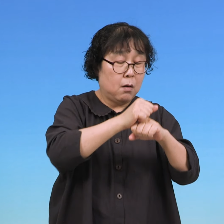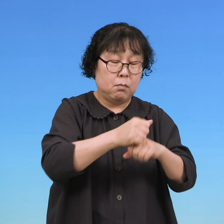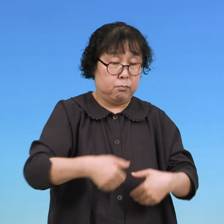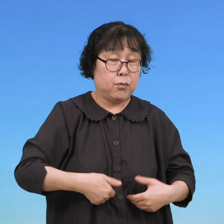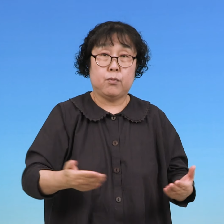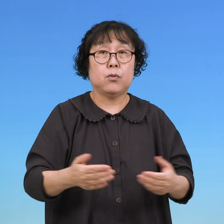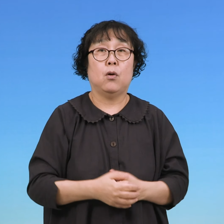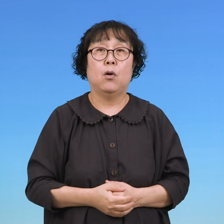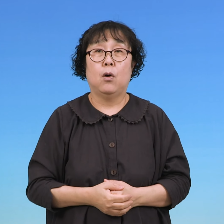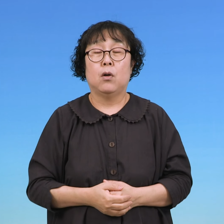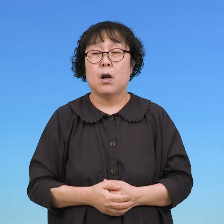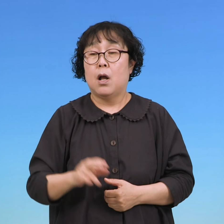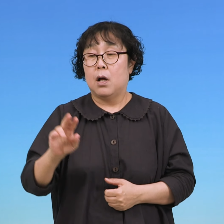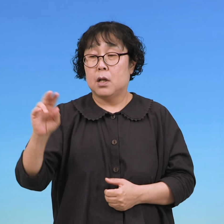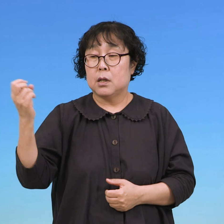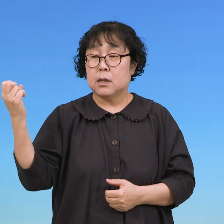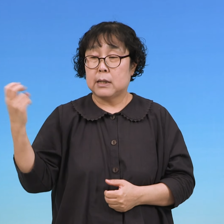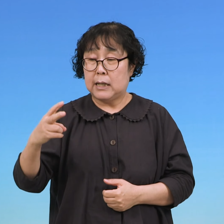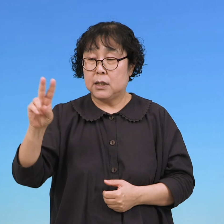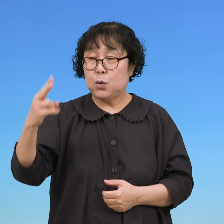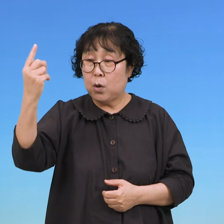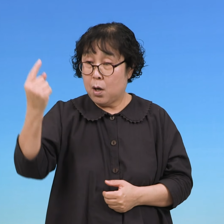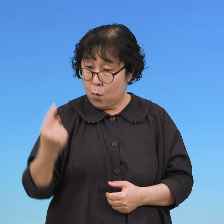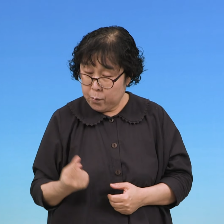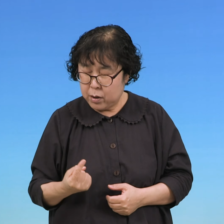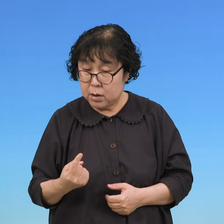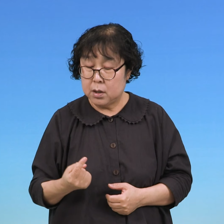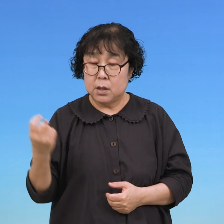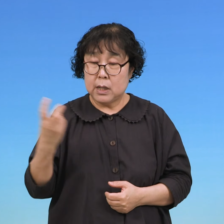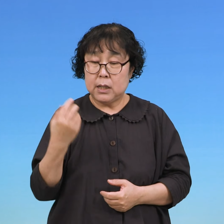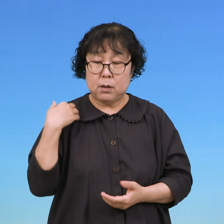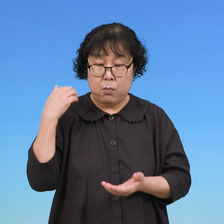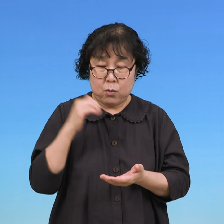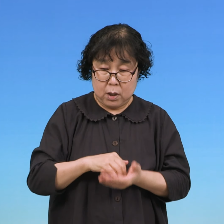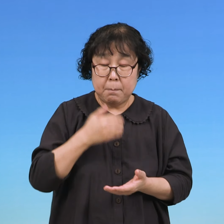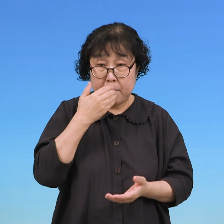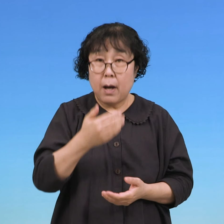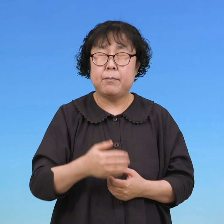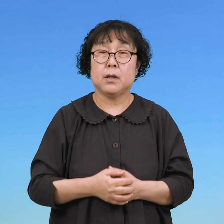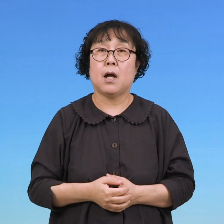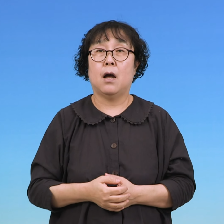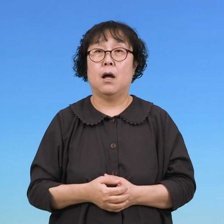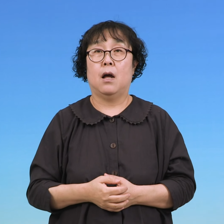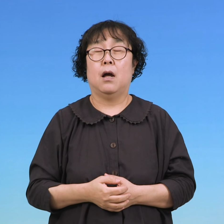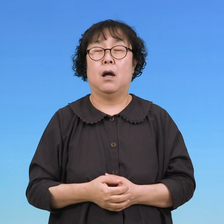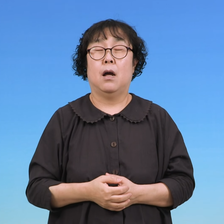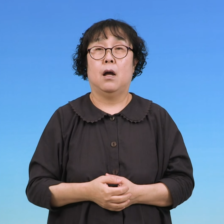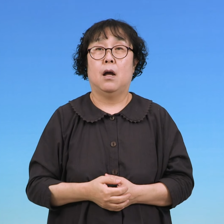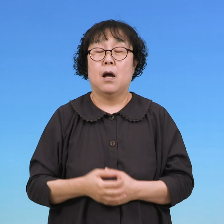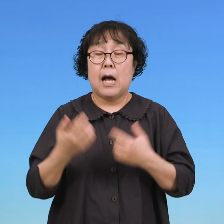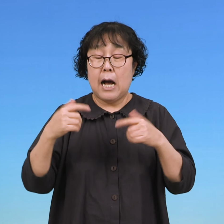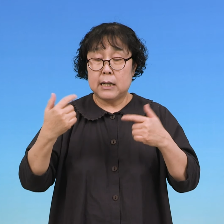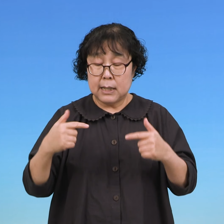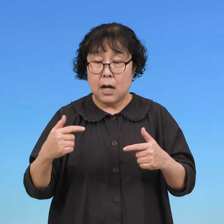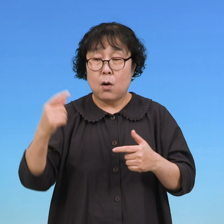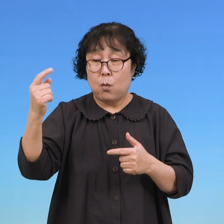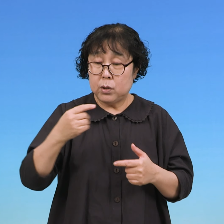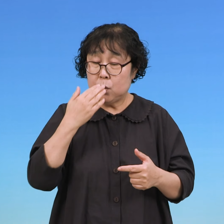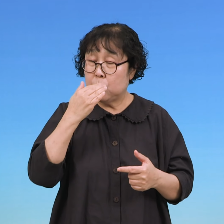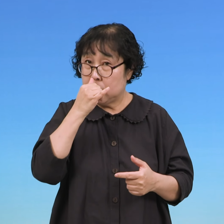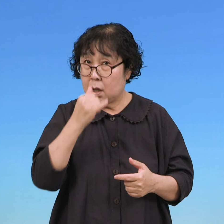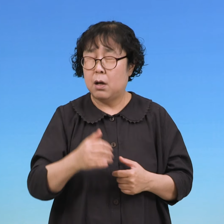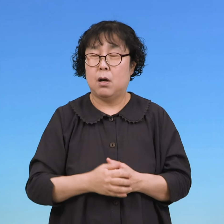다시 복귀하시면 바로 수정해 드립니다. 한번 나간 사람은 못 와요. 그 교회가 아닙니다. 언제든지 다 맞을 수 있는